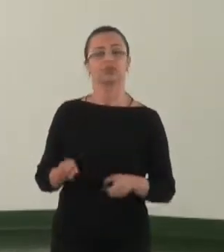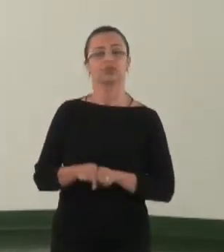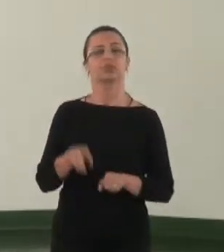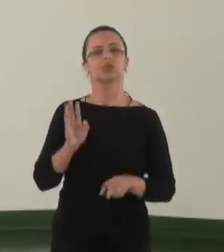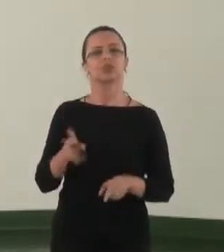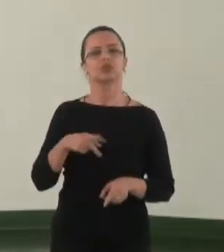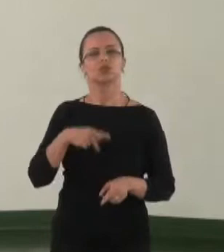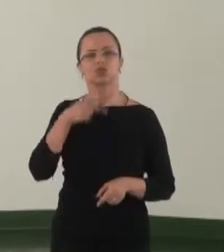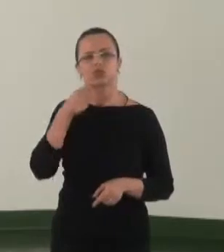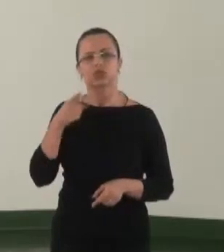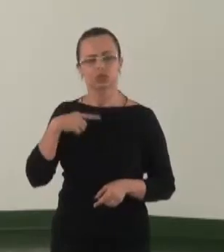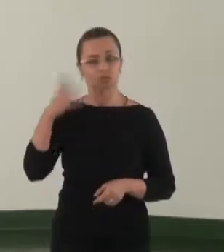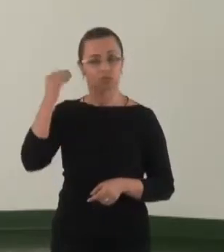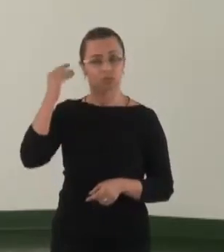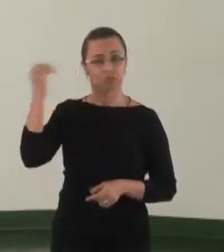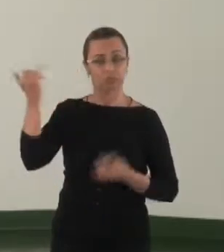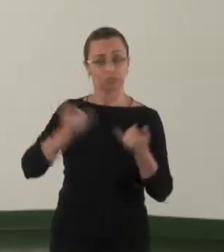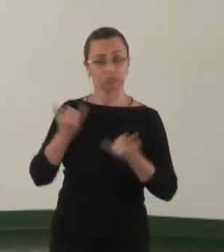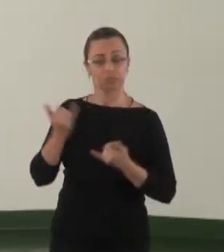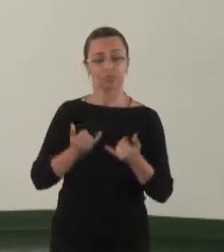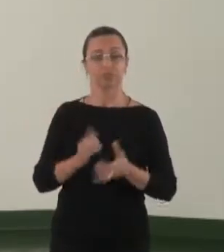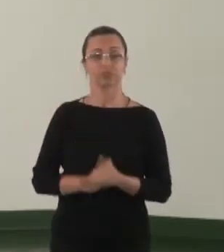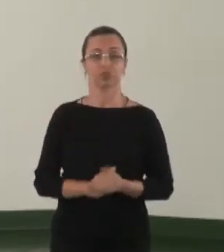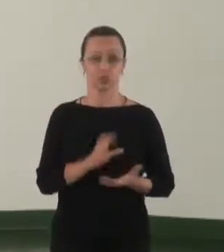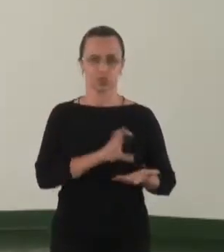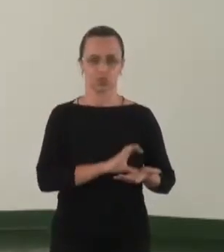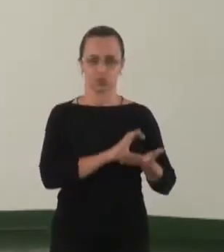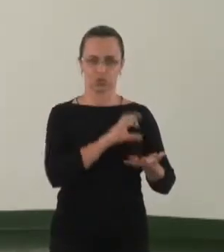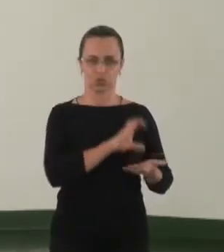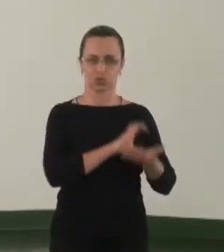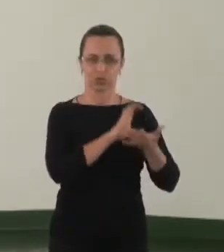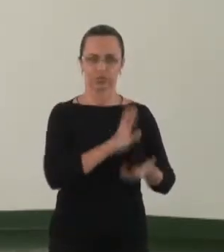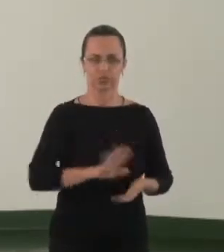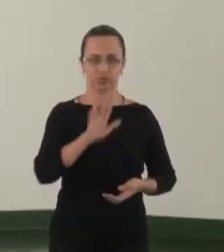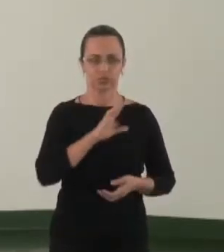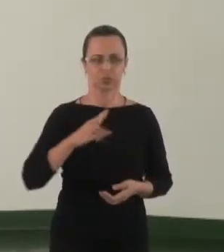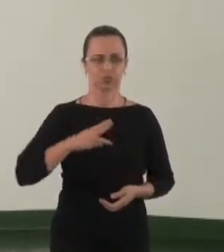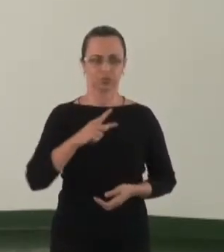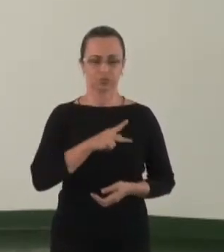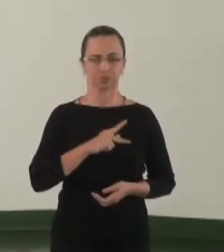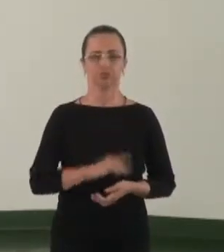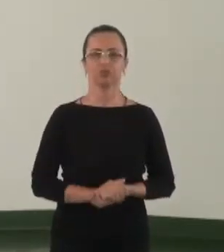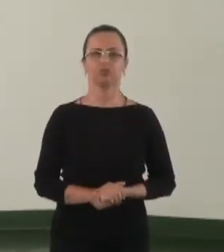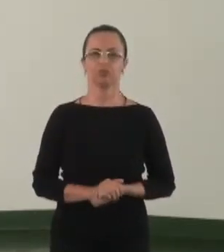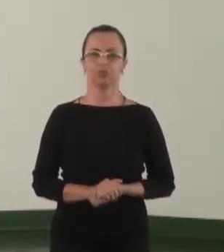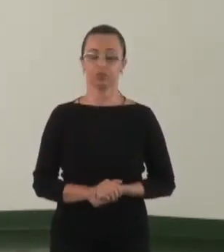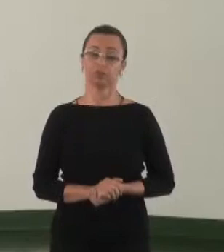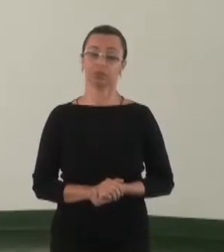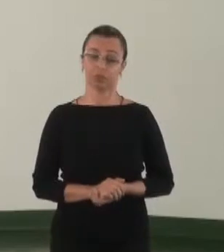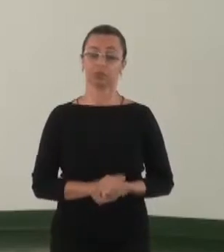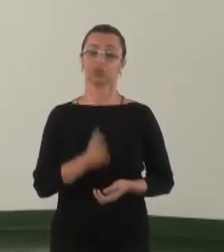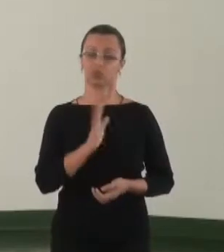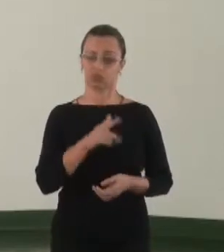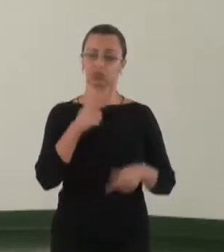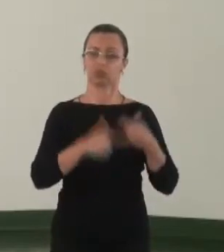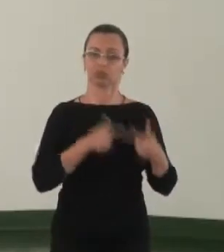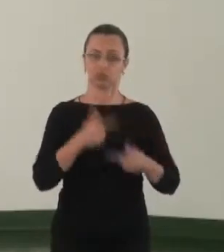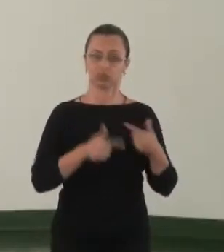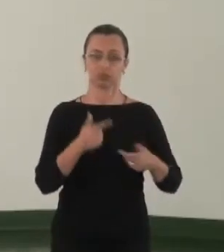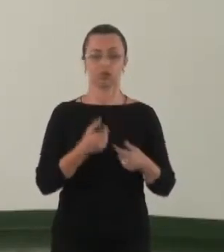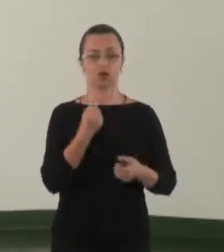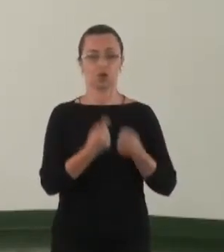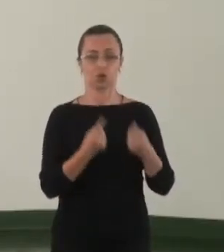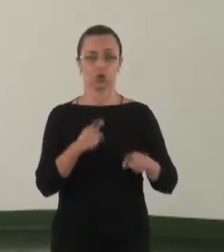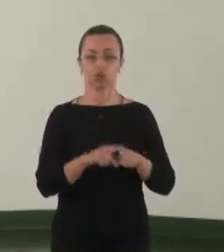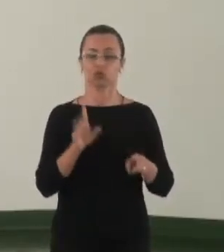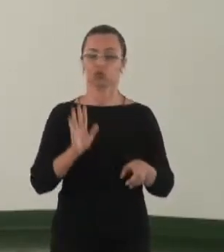aqui, que chegaram ao conhecimento do Conselho Nacional do Ministério Público, e que, apesar da atuação desses promotores, conforme alguns